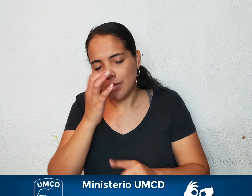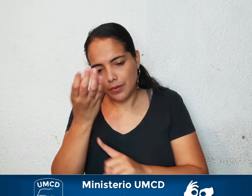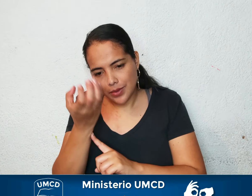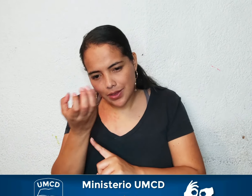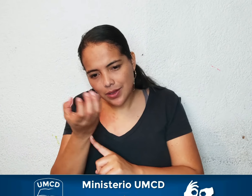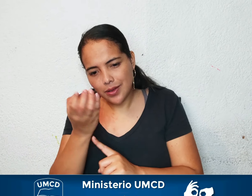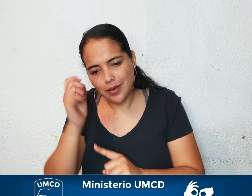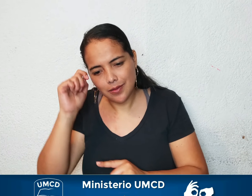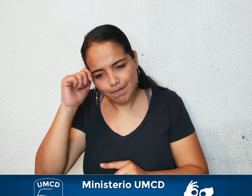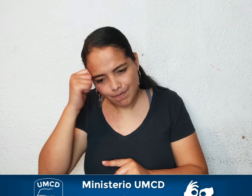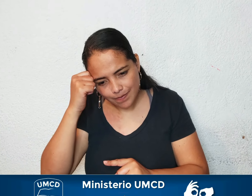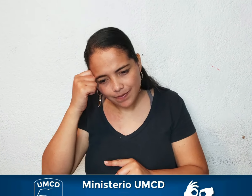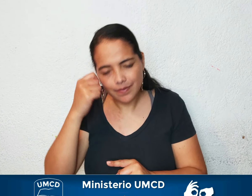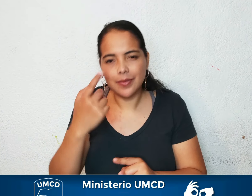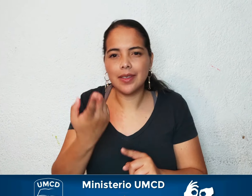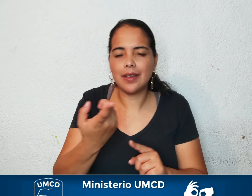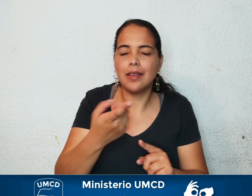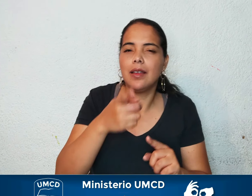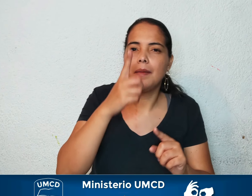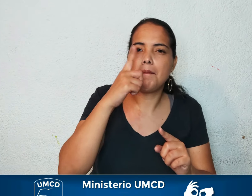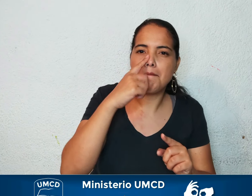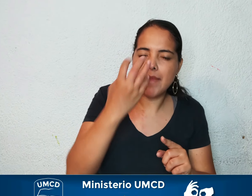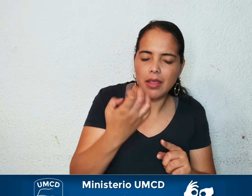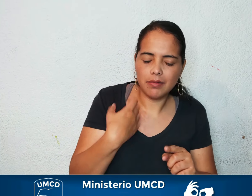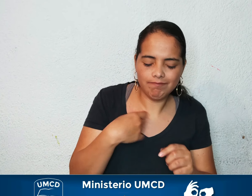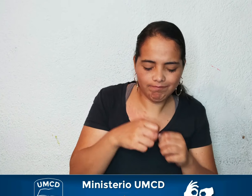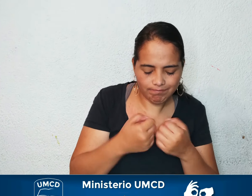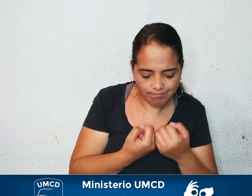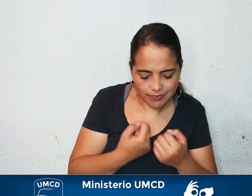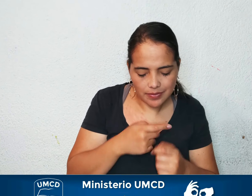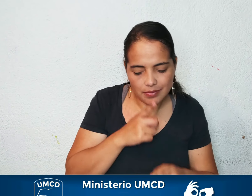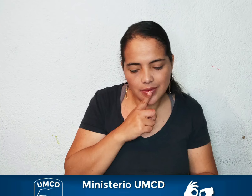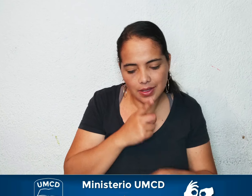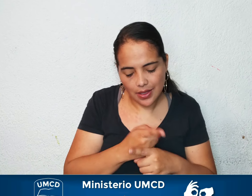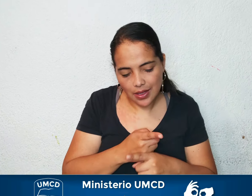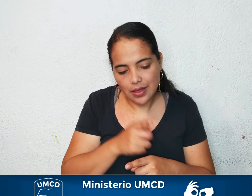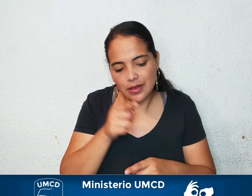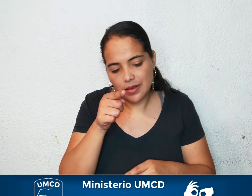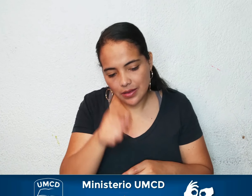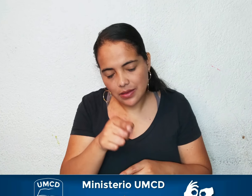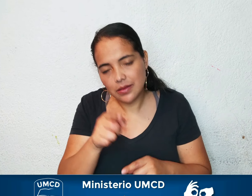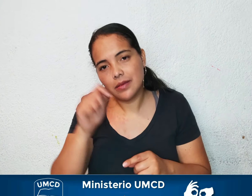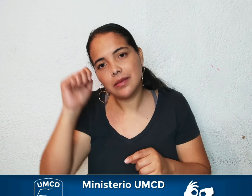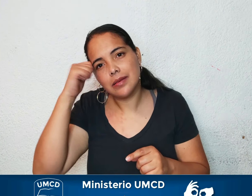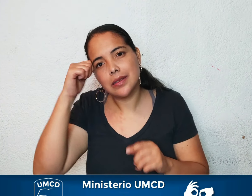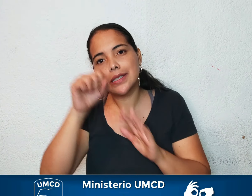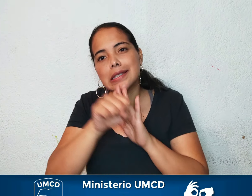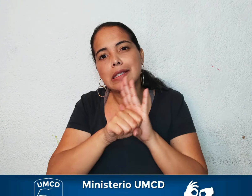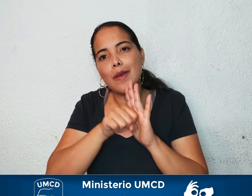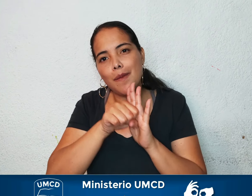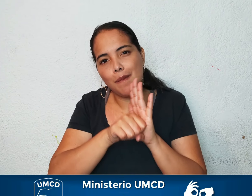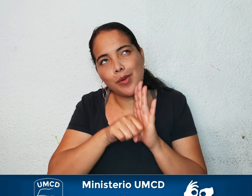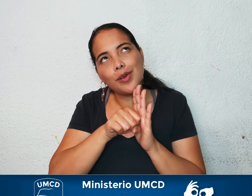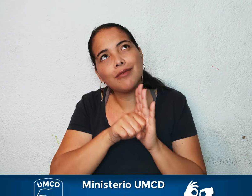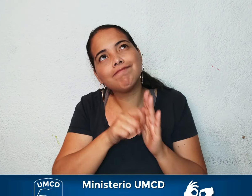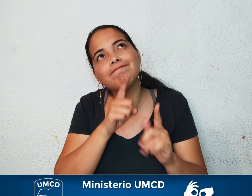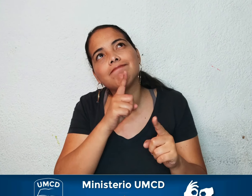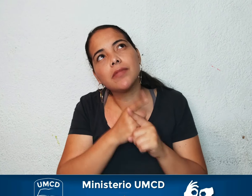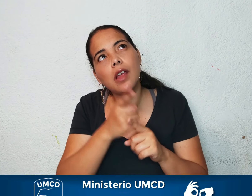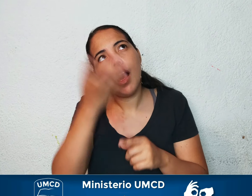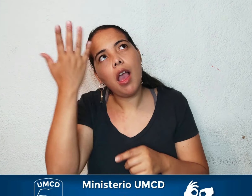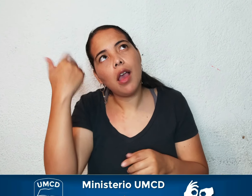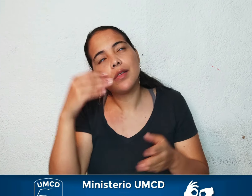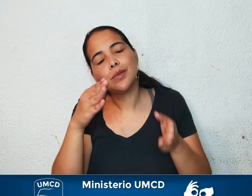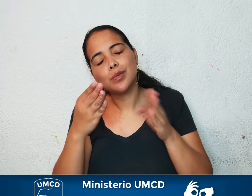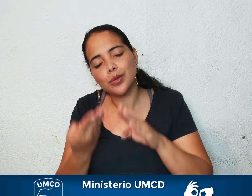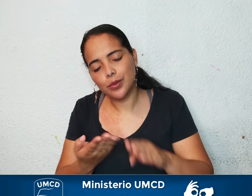que representa, no es la carne ni es la sangre, es un simbolismo. Pero si